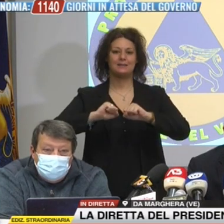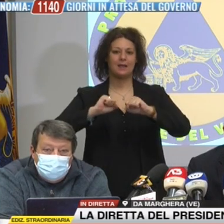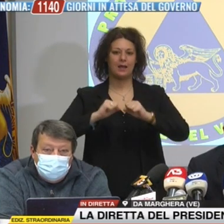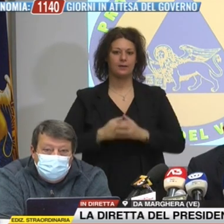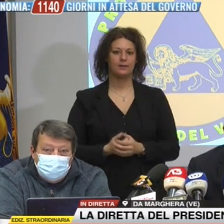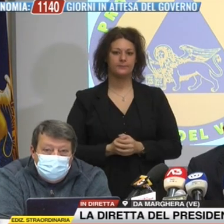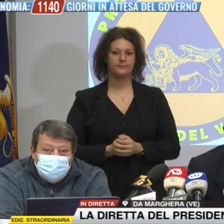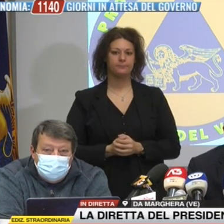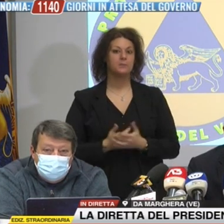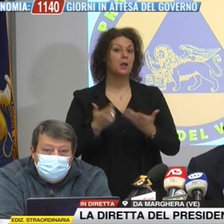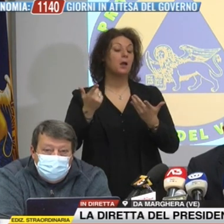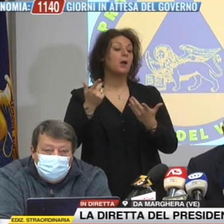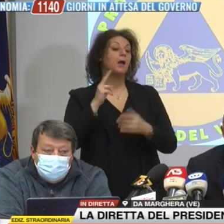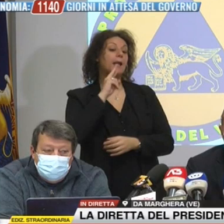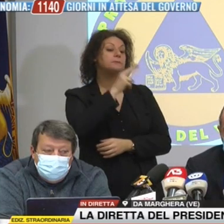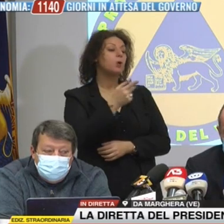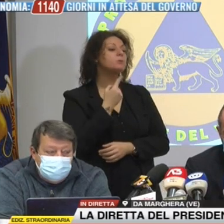sostanzialmente gli hanno detto che doveva rimanere dove era.